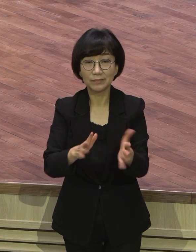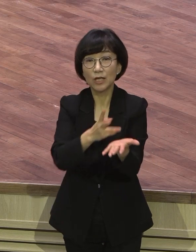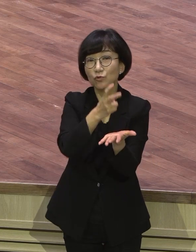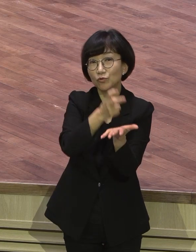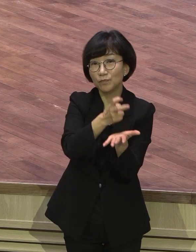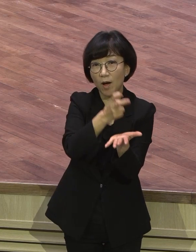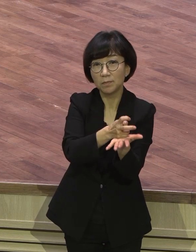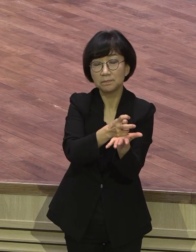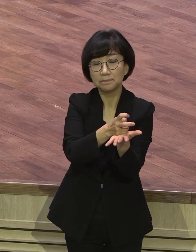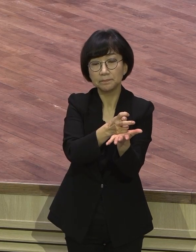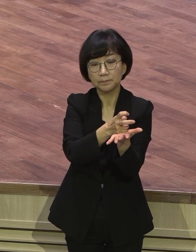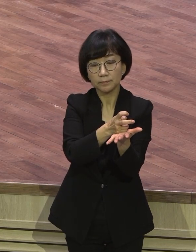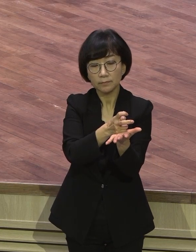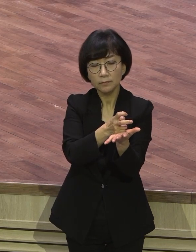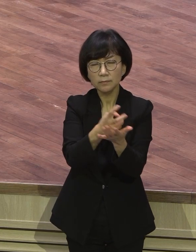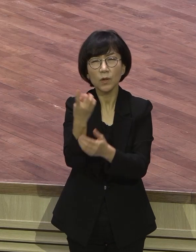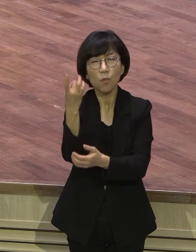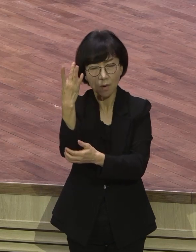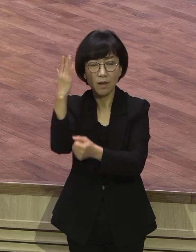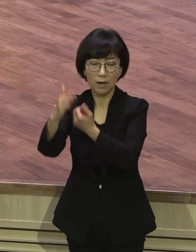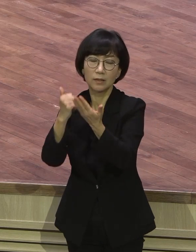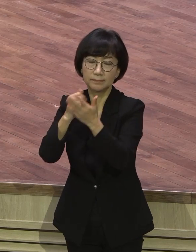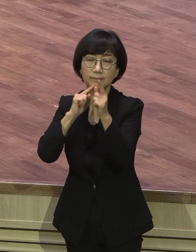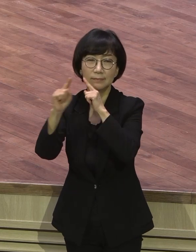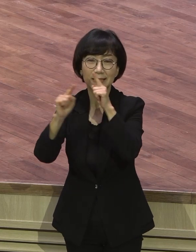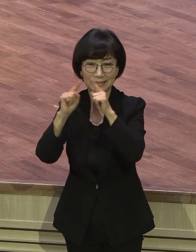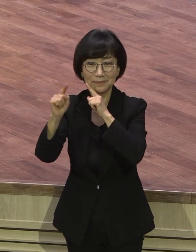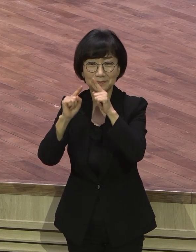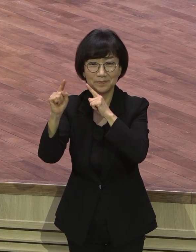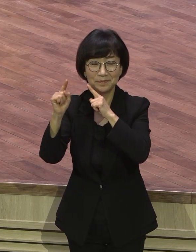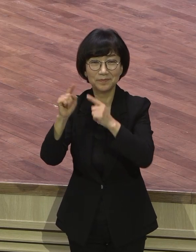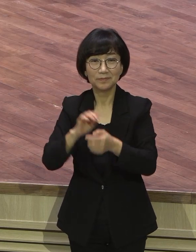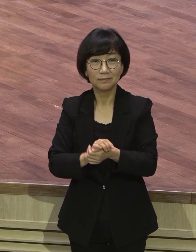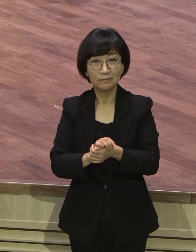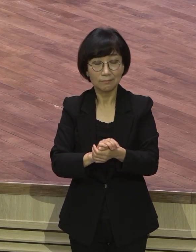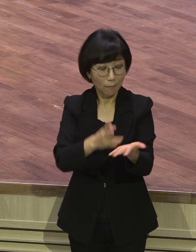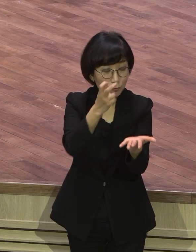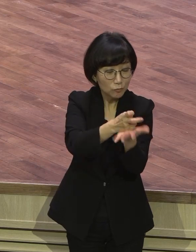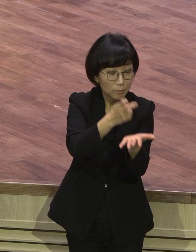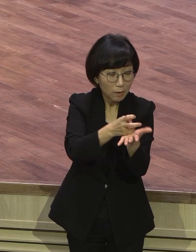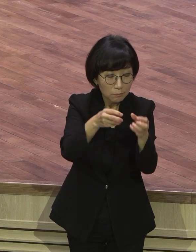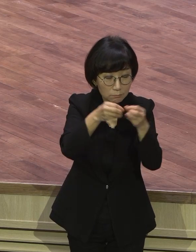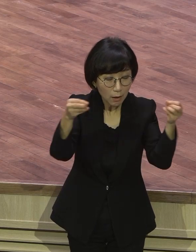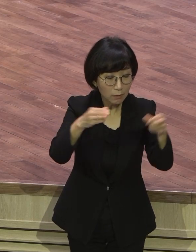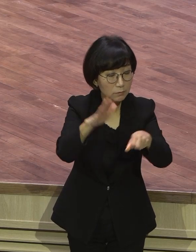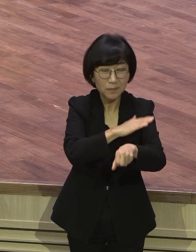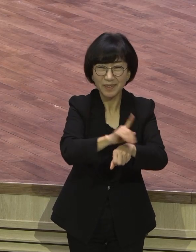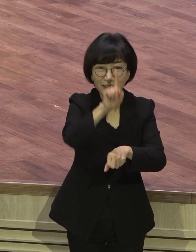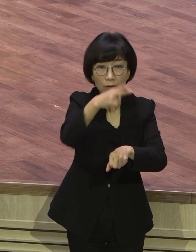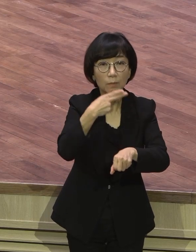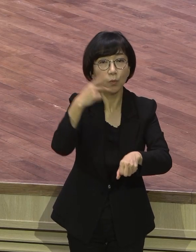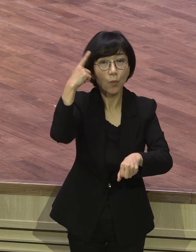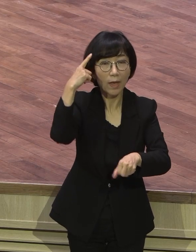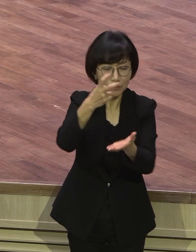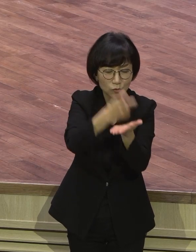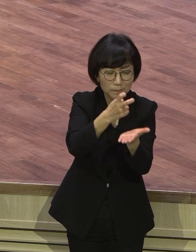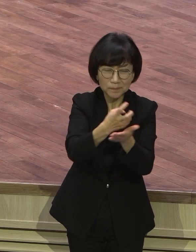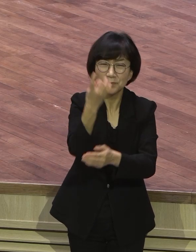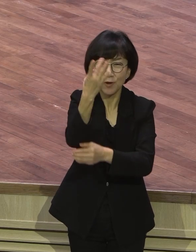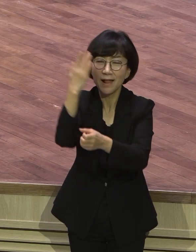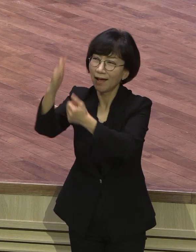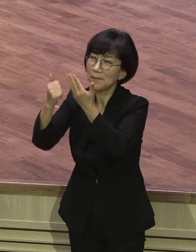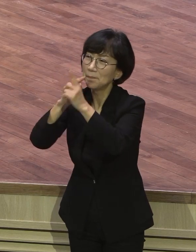하나님의 말씀이기 때문에 잘못된 것이 결코 없어요. 하나님의 말씀이기 때문에 바르세이나